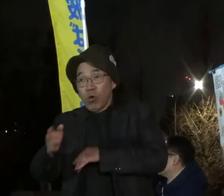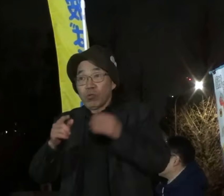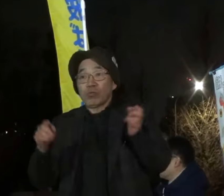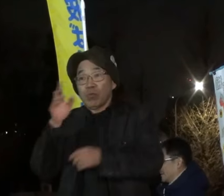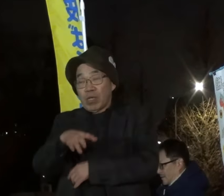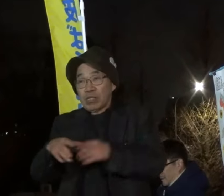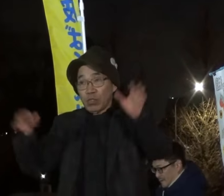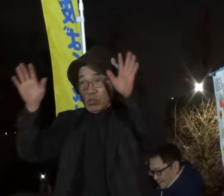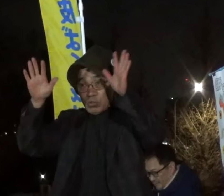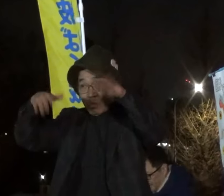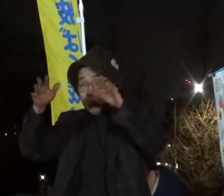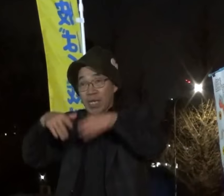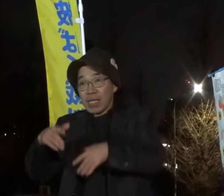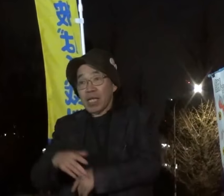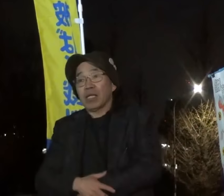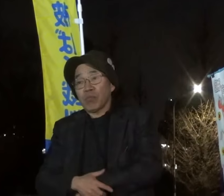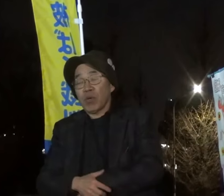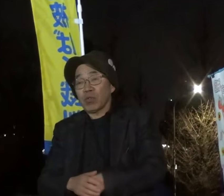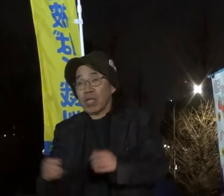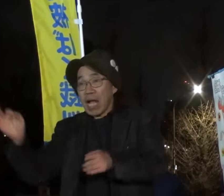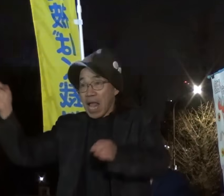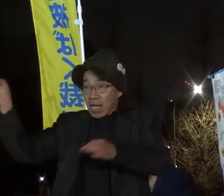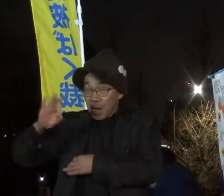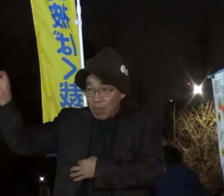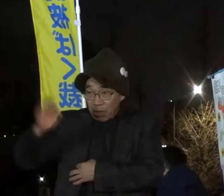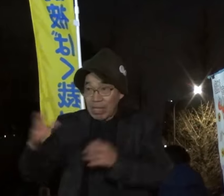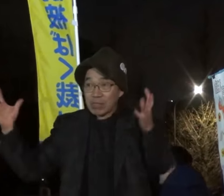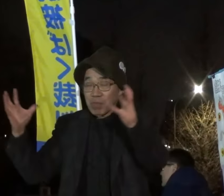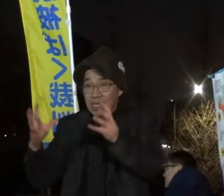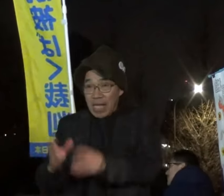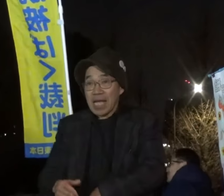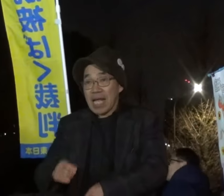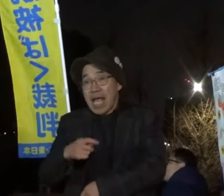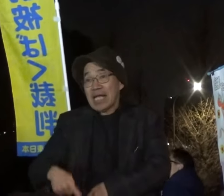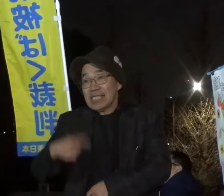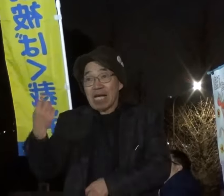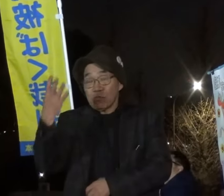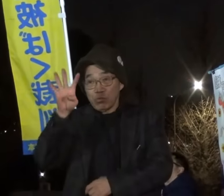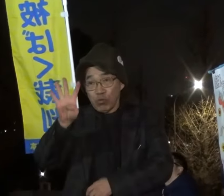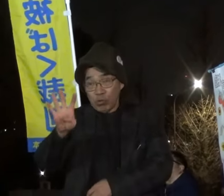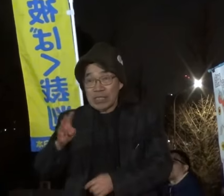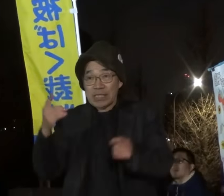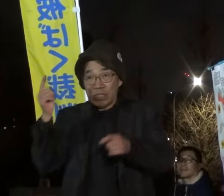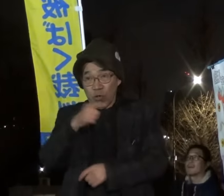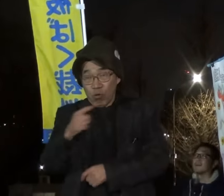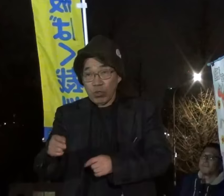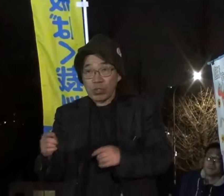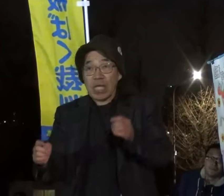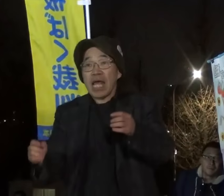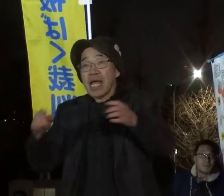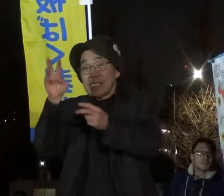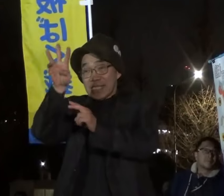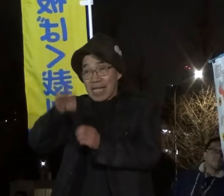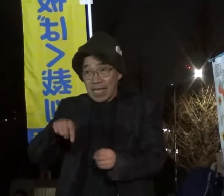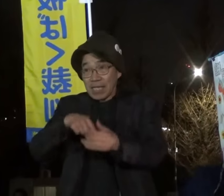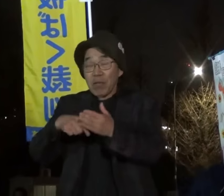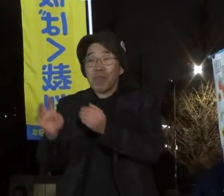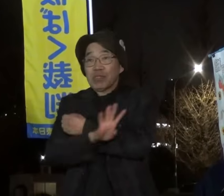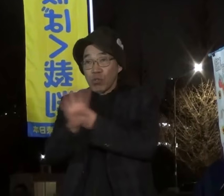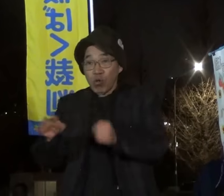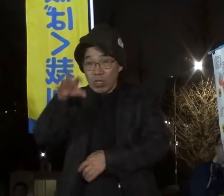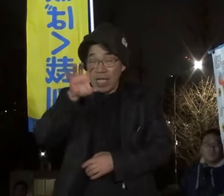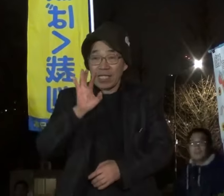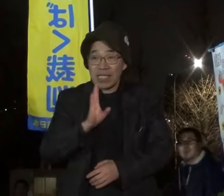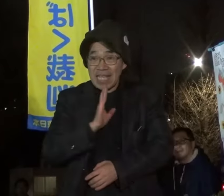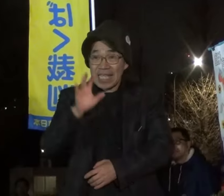ですね、1100万全国からの看板を集めて、104名がですね、仙台原発ゲート前の抗議行動に参加しました。